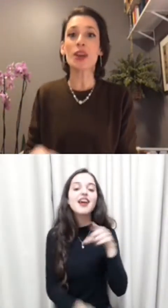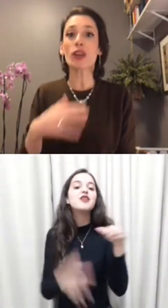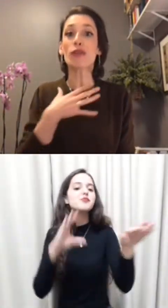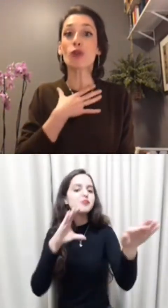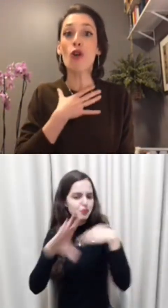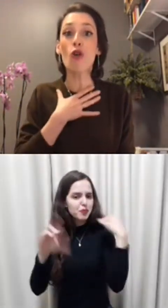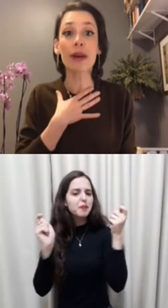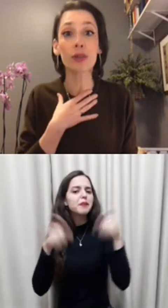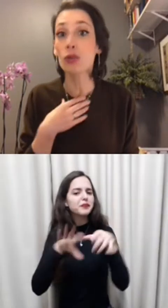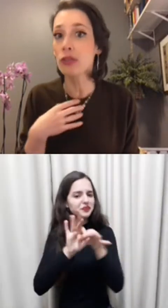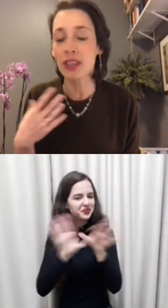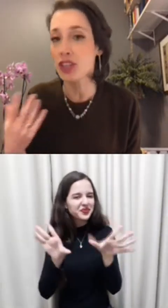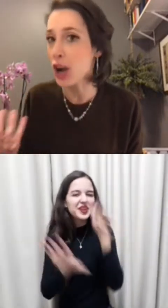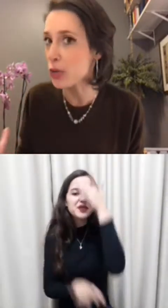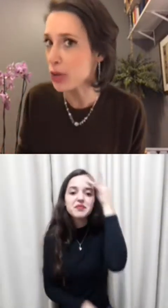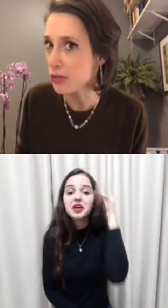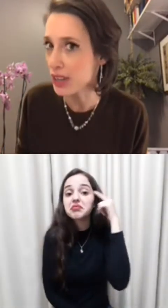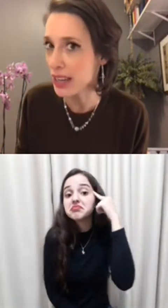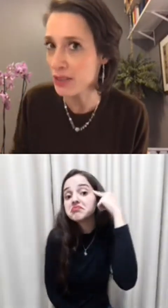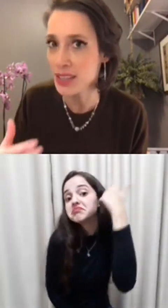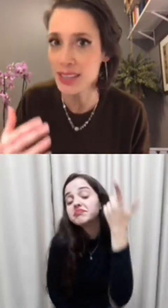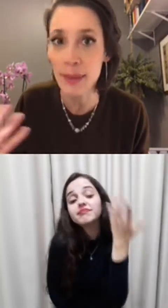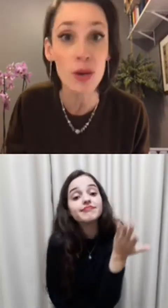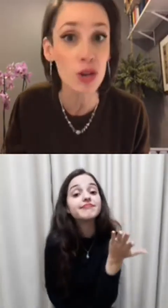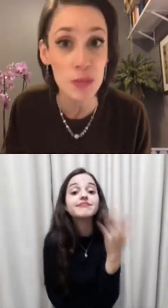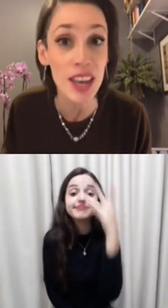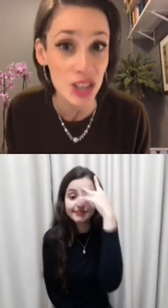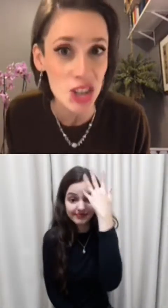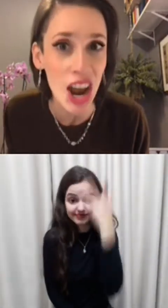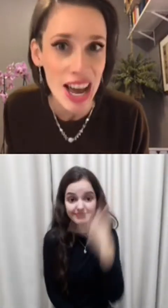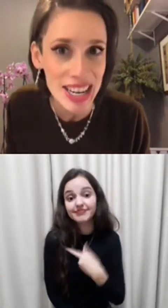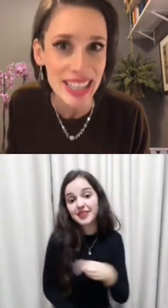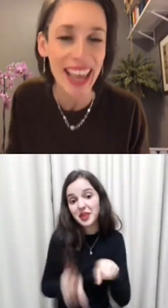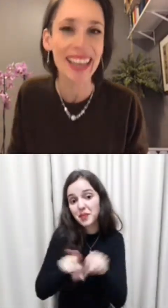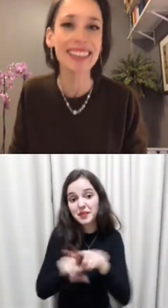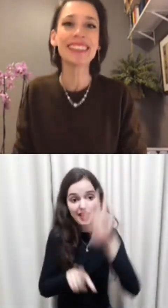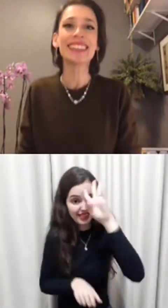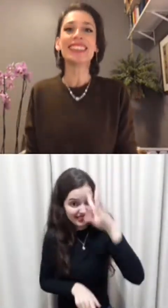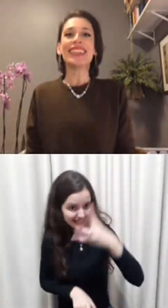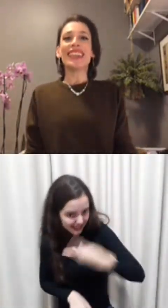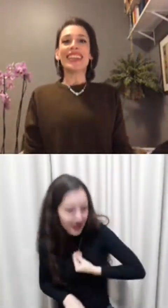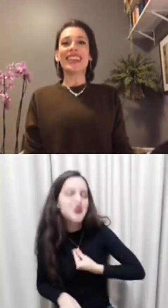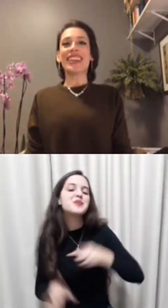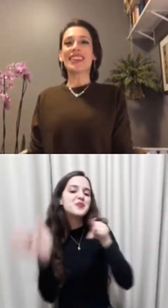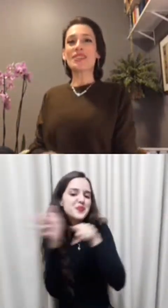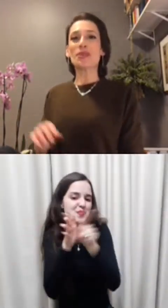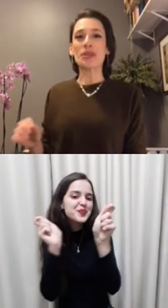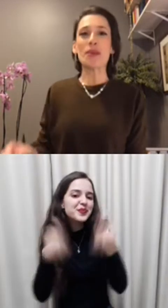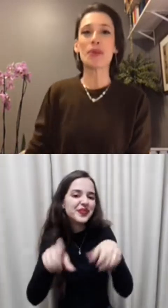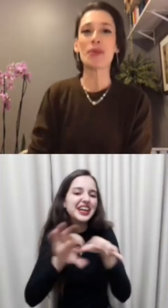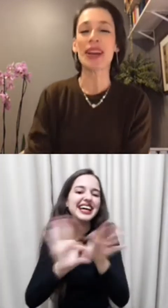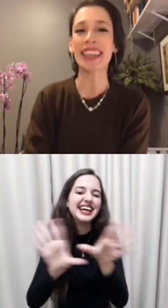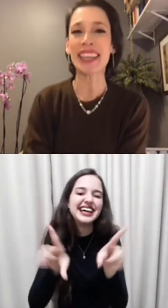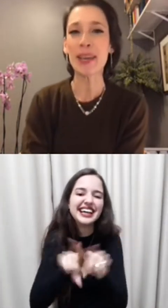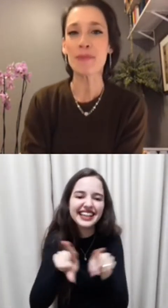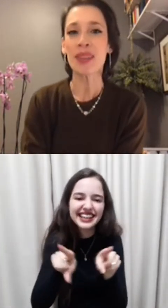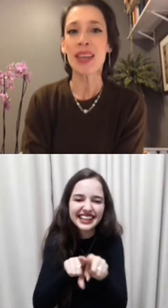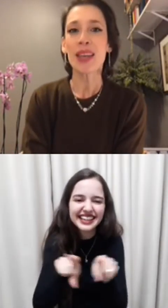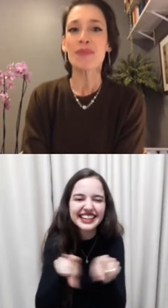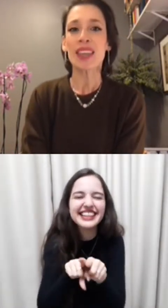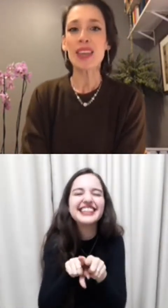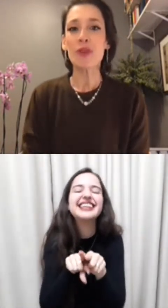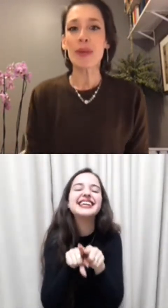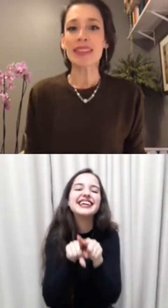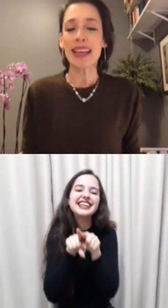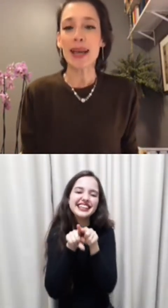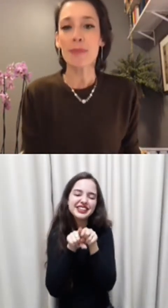Se alguém ficou com alguma dúvida de algo que eu falei, vocês sabem onde me achar, né? E estou sempre por aqui.